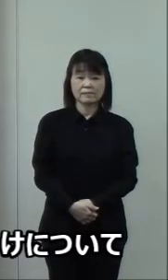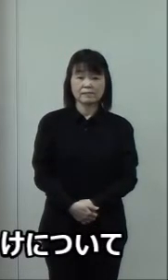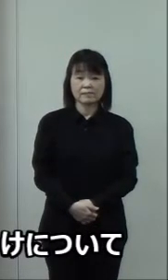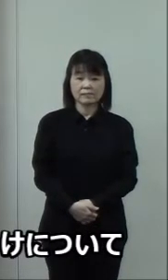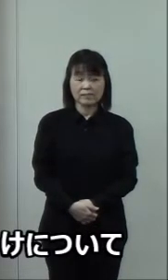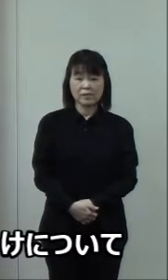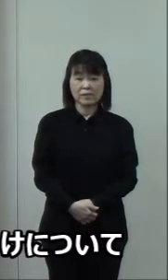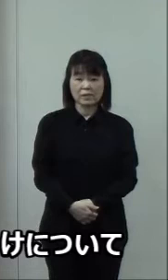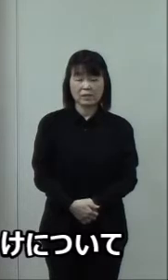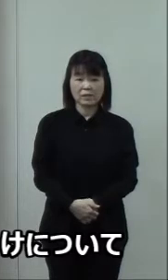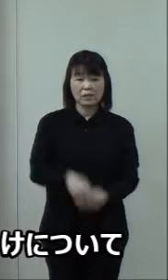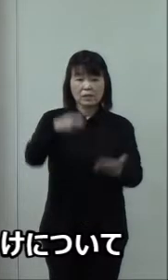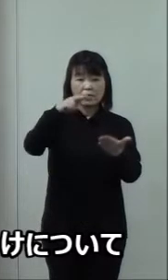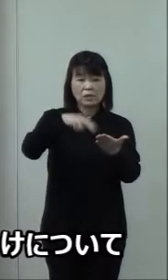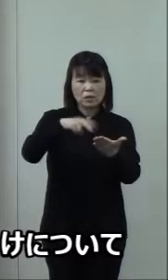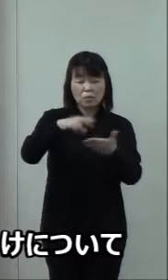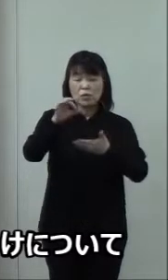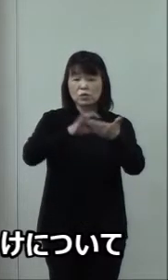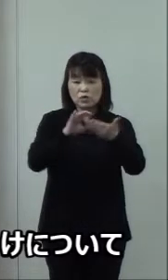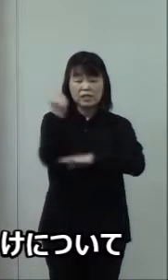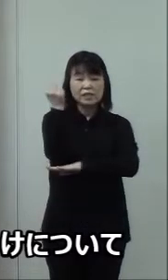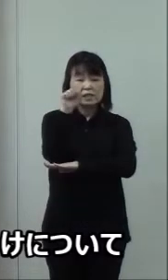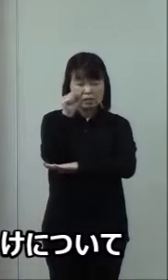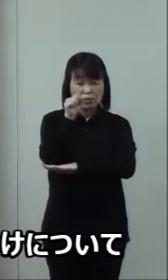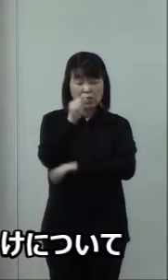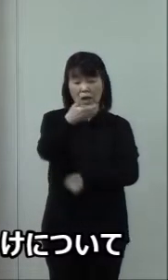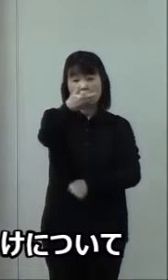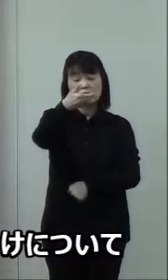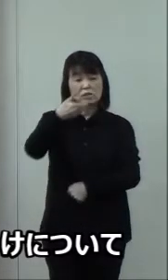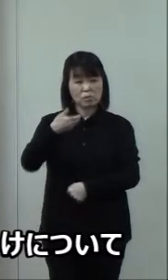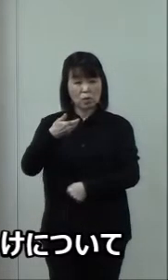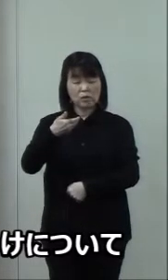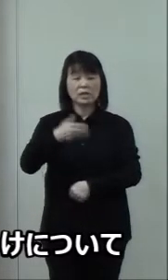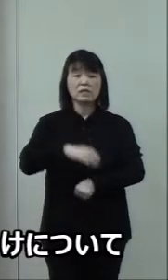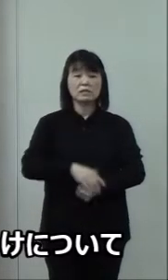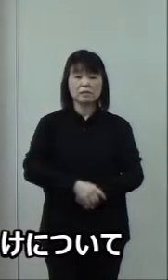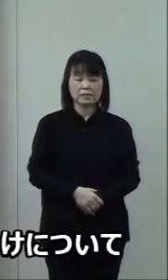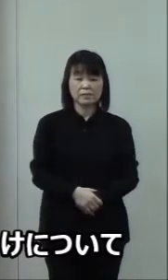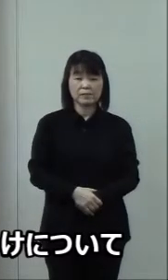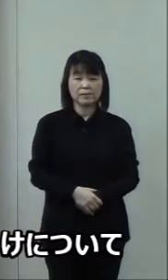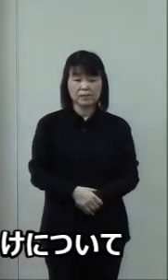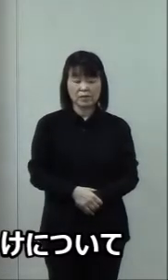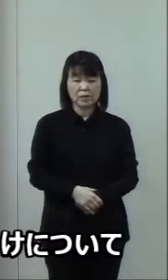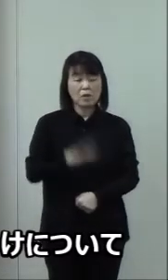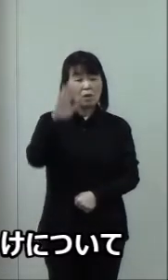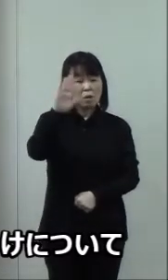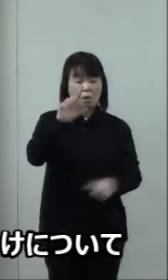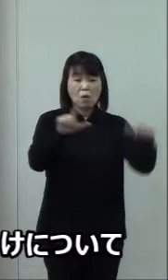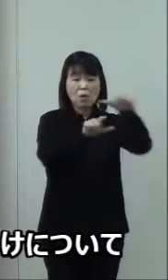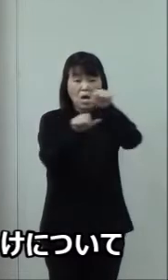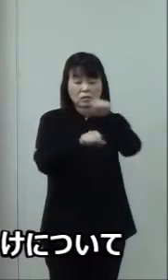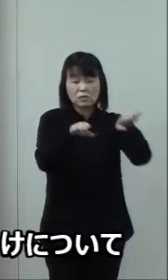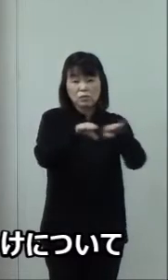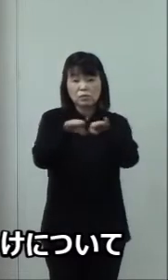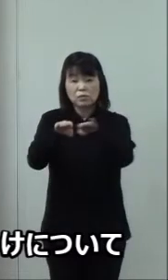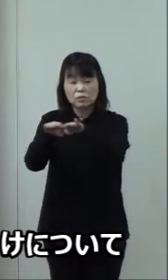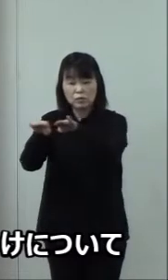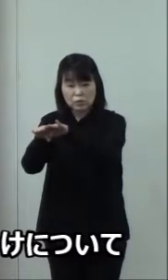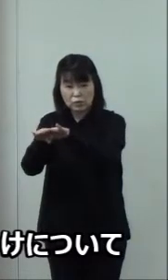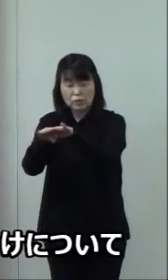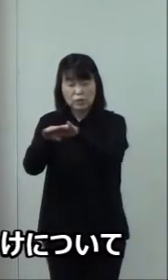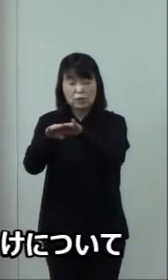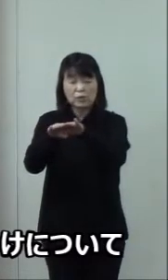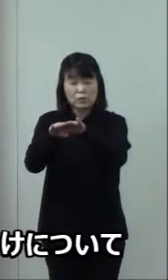読売新聞の坂と言います。お世話になります。もうまもなくゴールデンウィークに入ろうかと思いますけれ